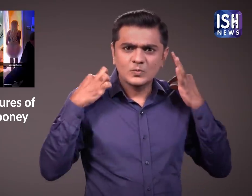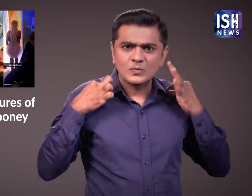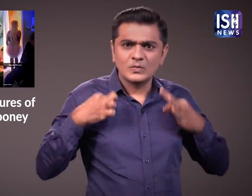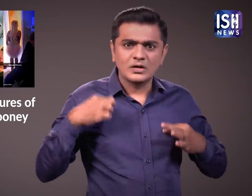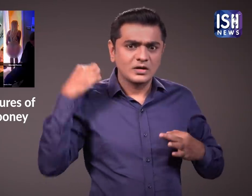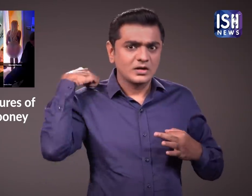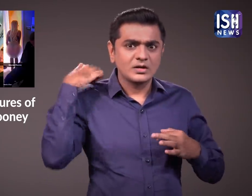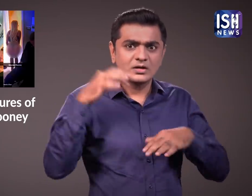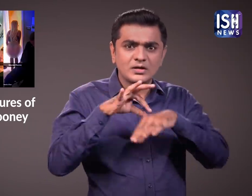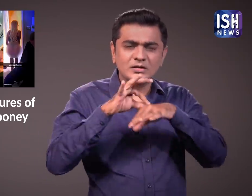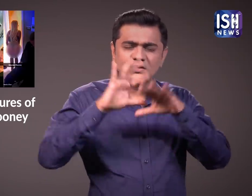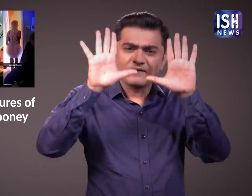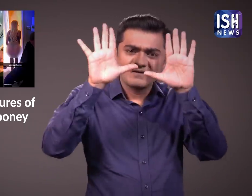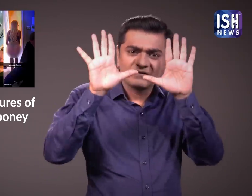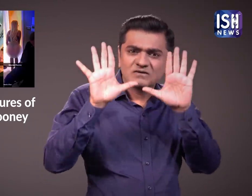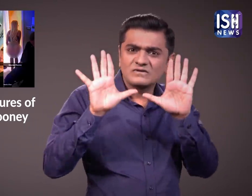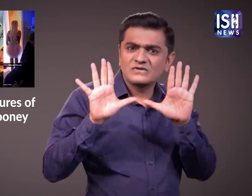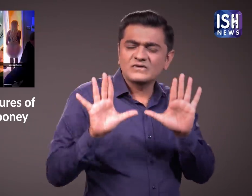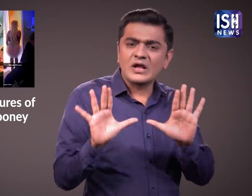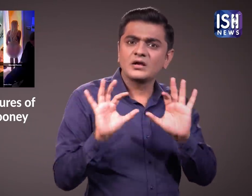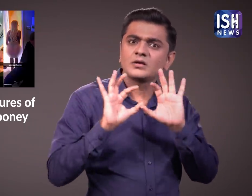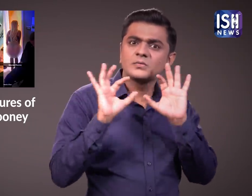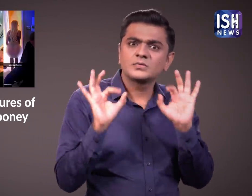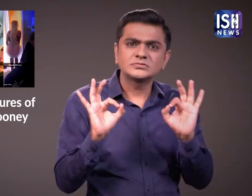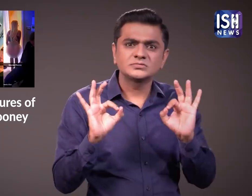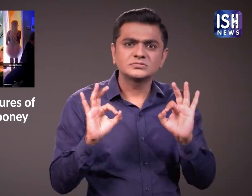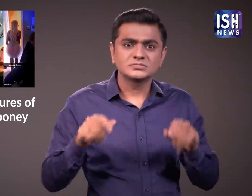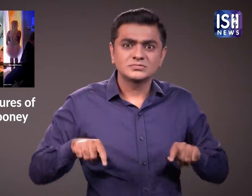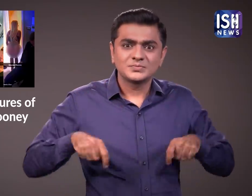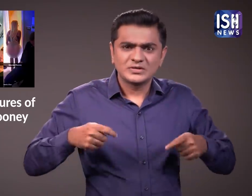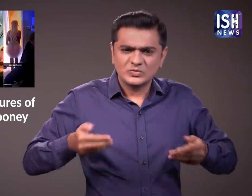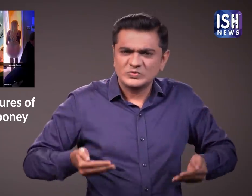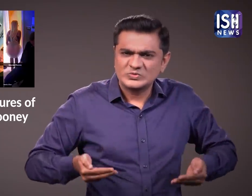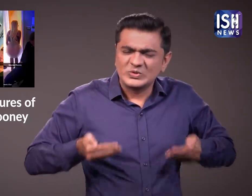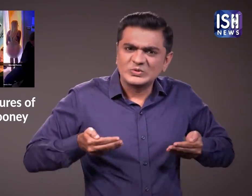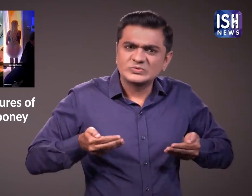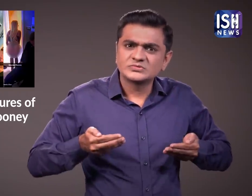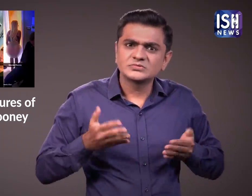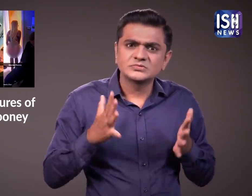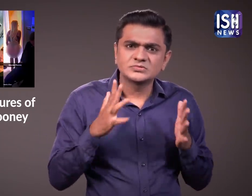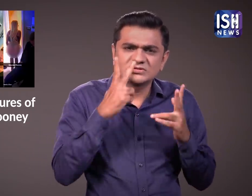था।